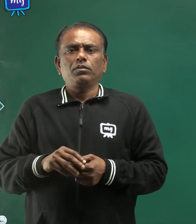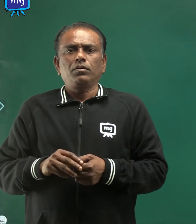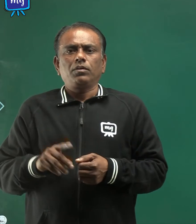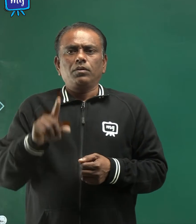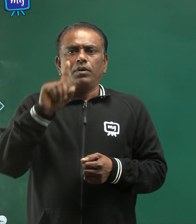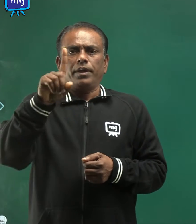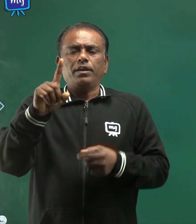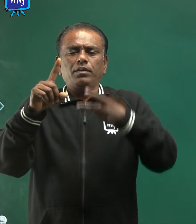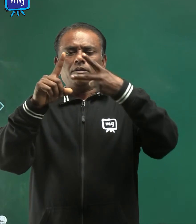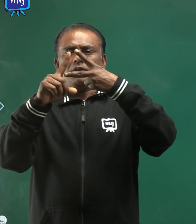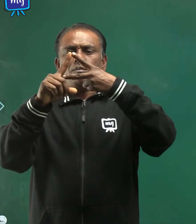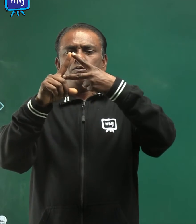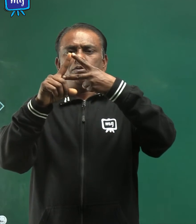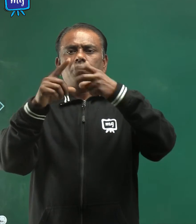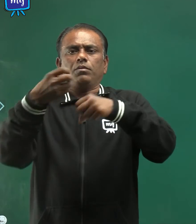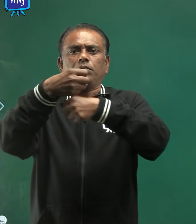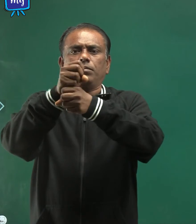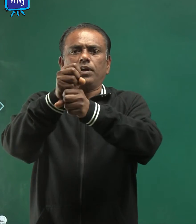एक त्रिभुज की रचना करना